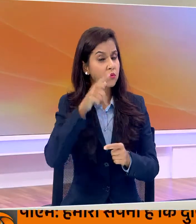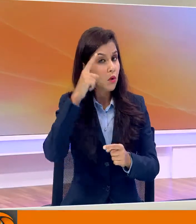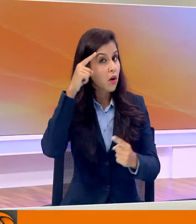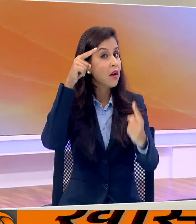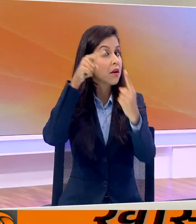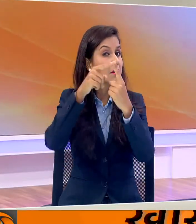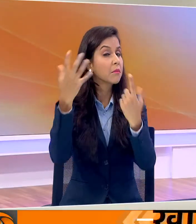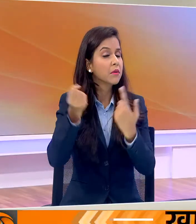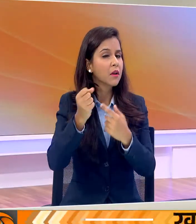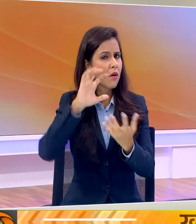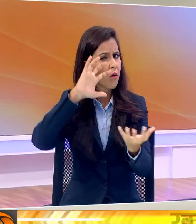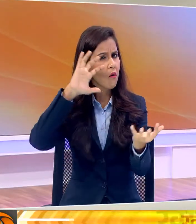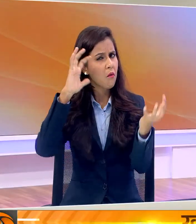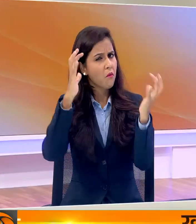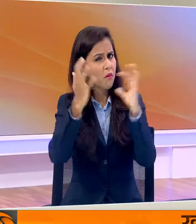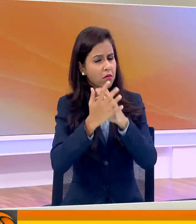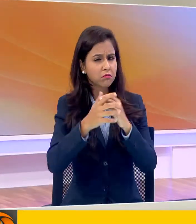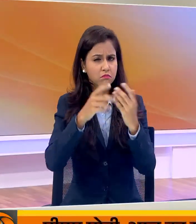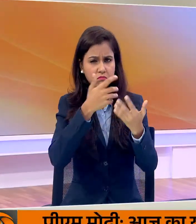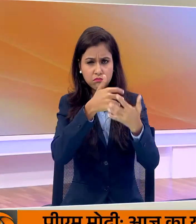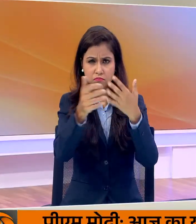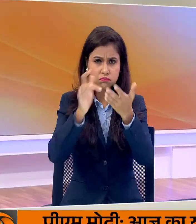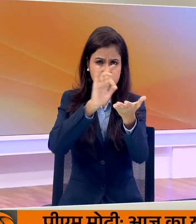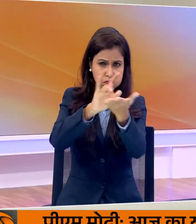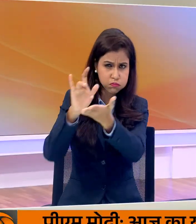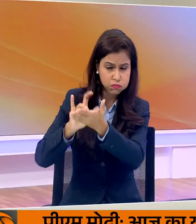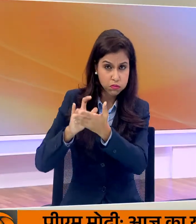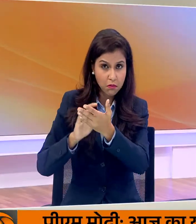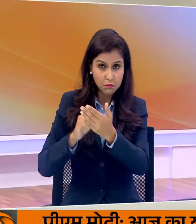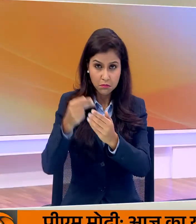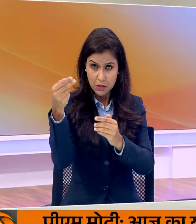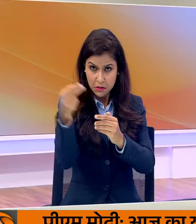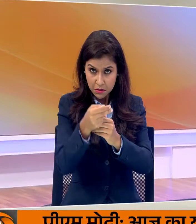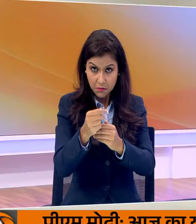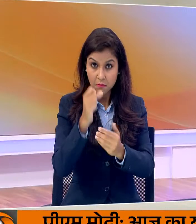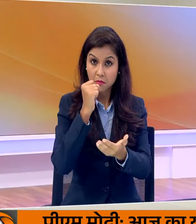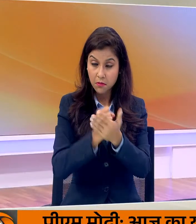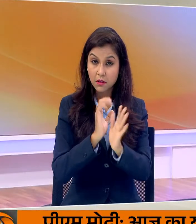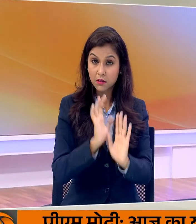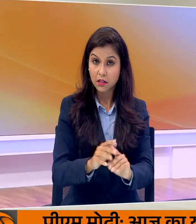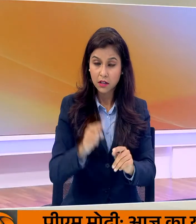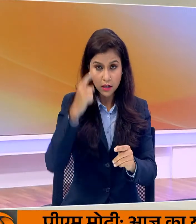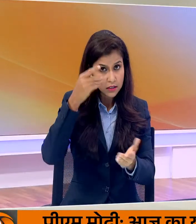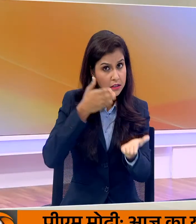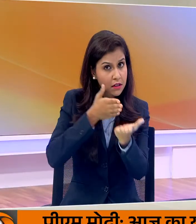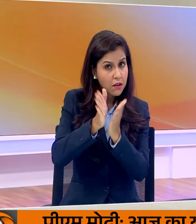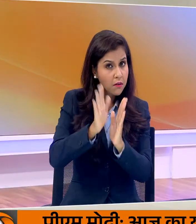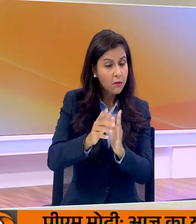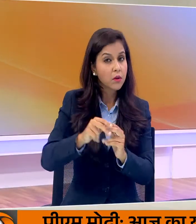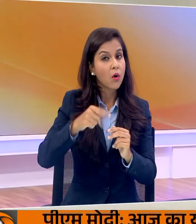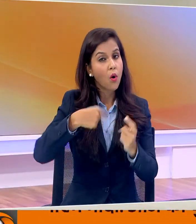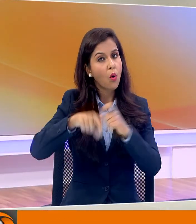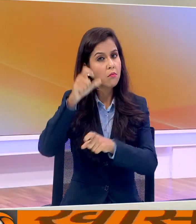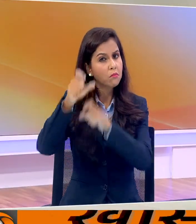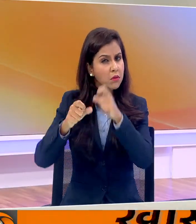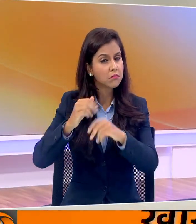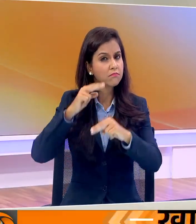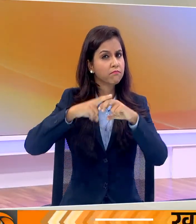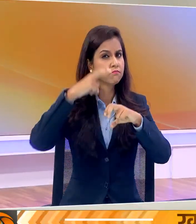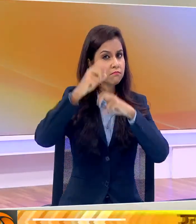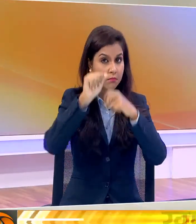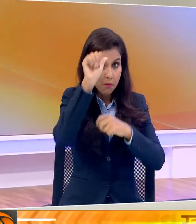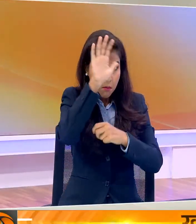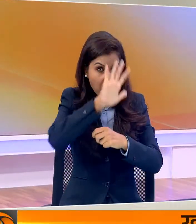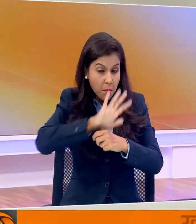है कि दुनिया के हर डिवाइस में मेड इन इंडिया की चिप मौजूद हो। इस दिशा में उन्होंने निवेशकों को भारत में